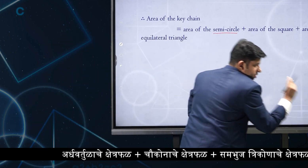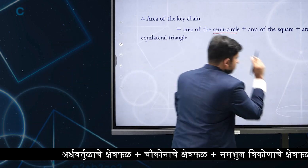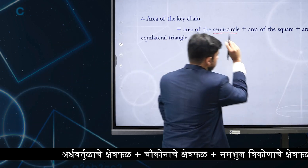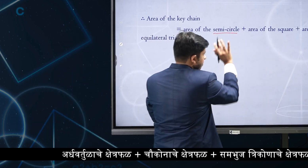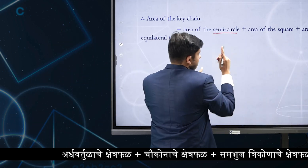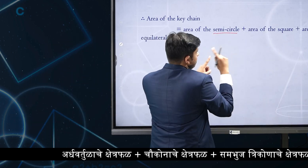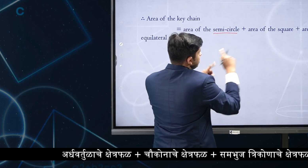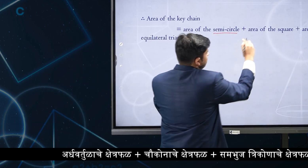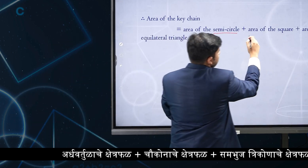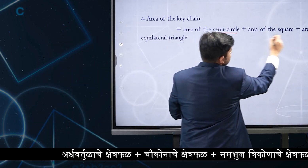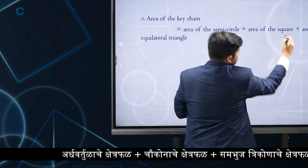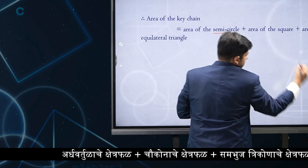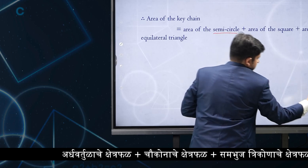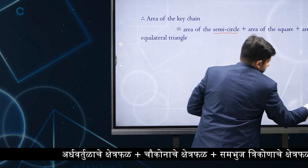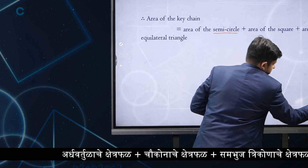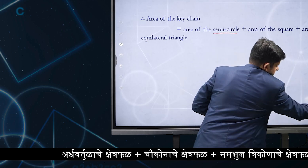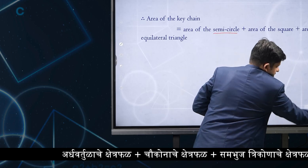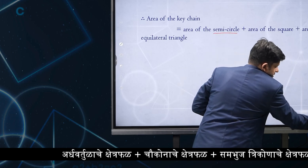समभुज त्रिकोणाचे क्षेत्रफळ.